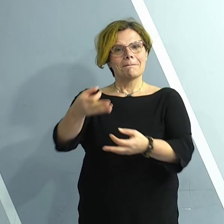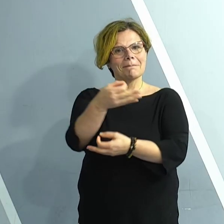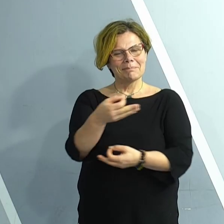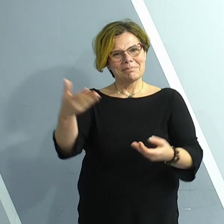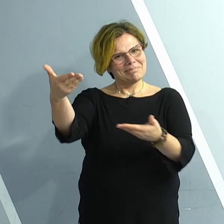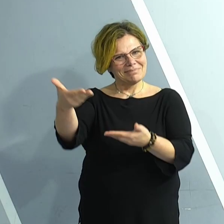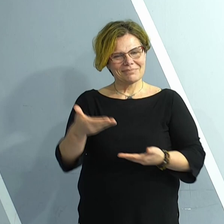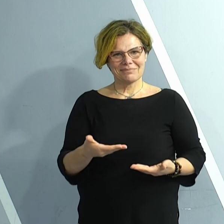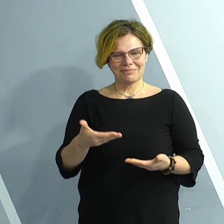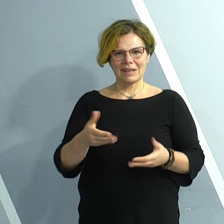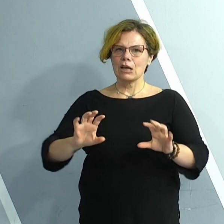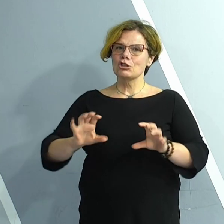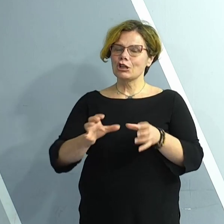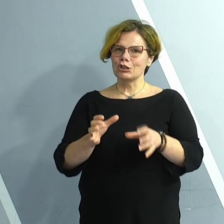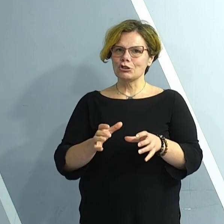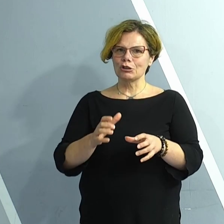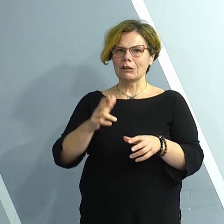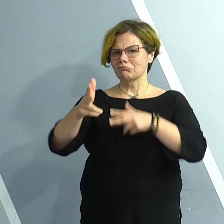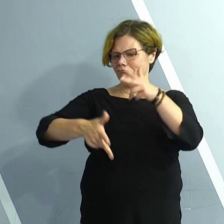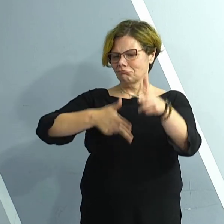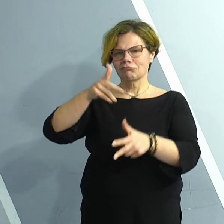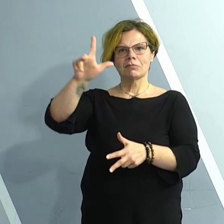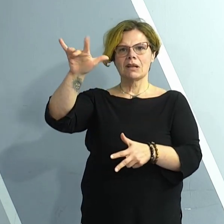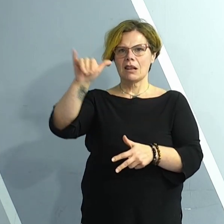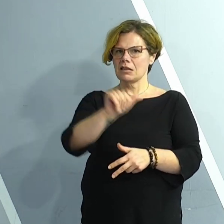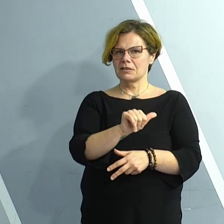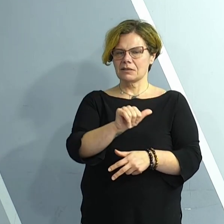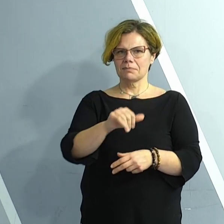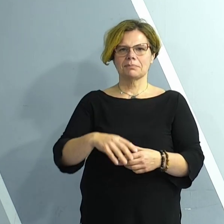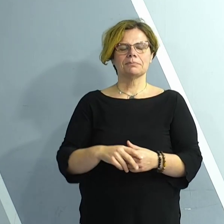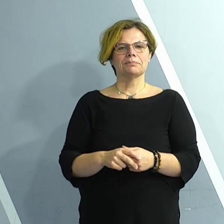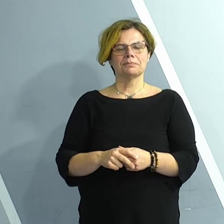Benvenuti all'edizione del telegiornale nella lingua dei segni.